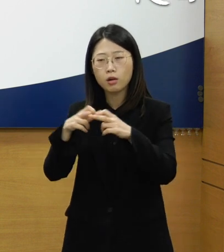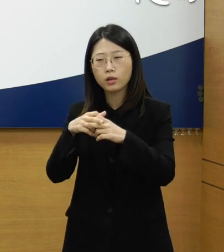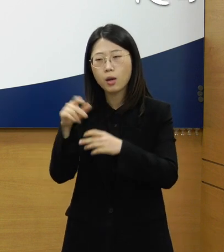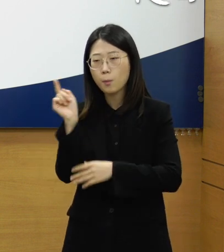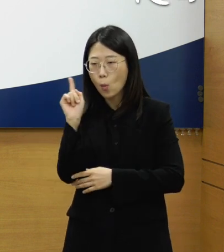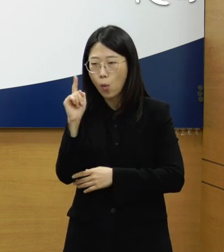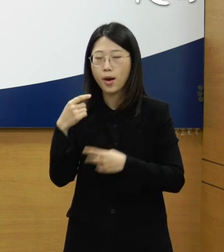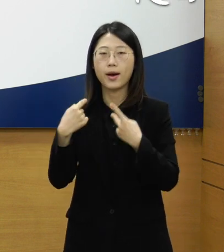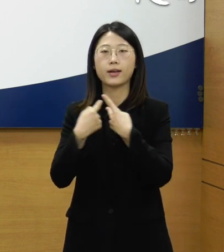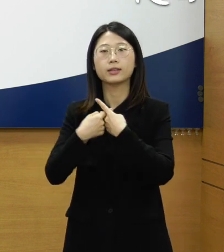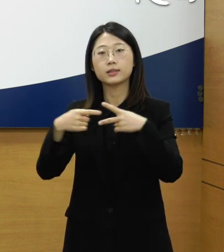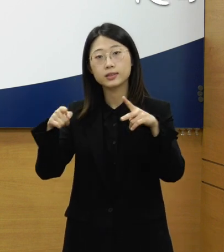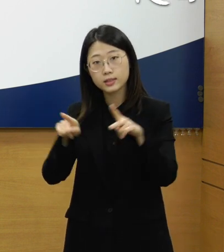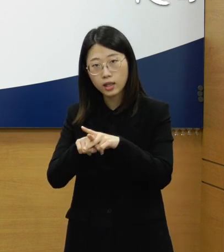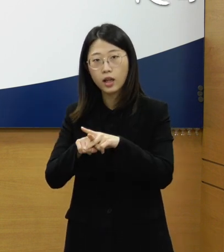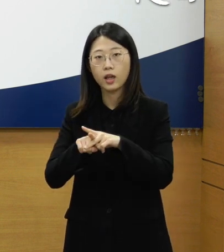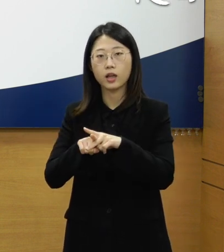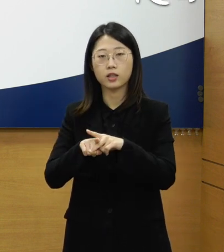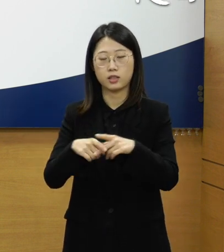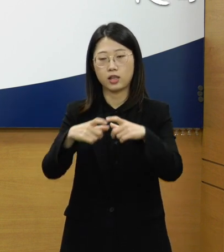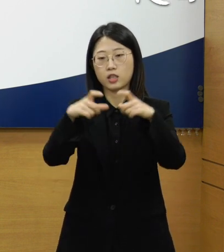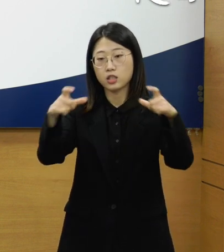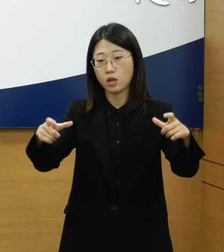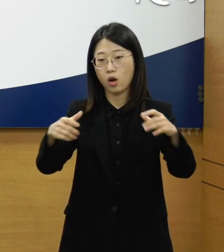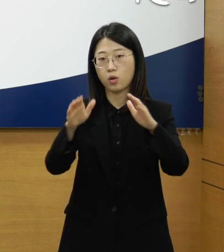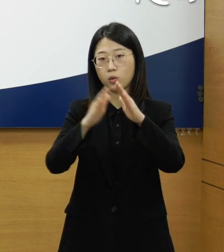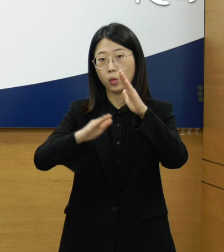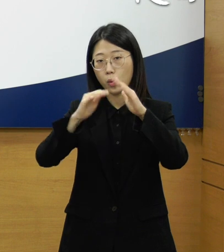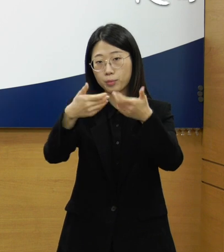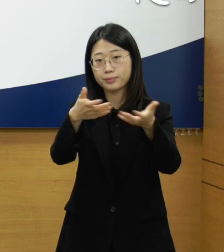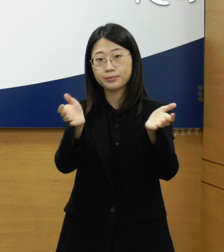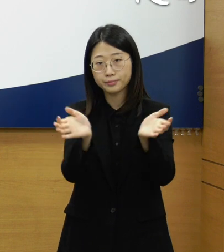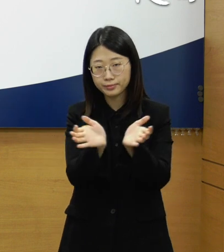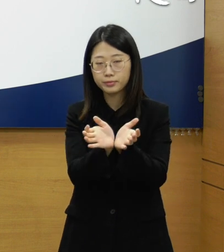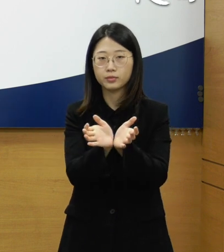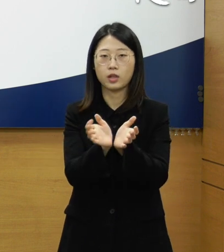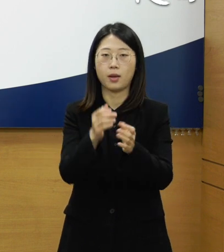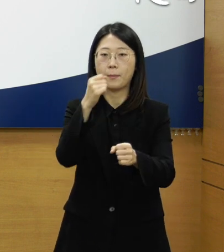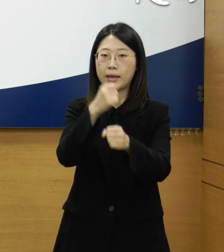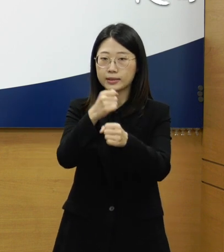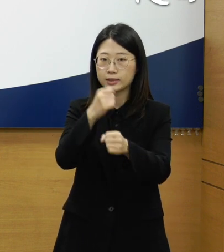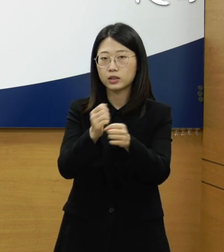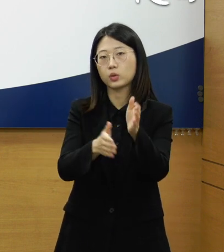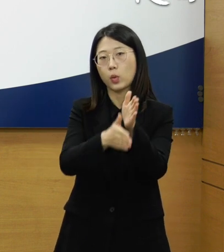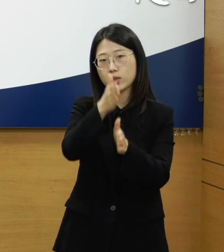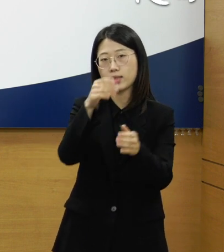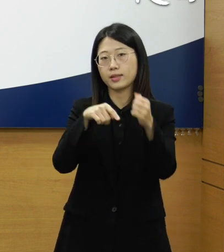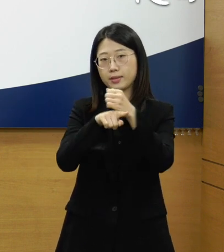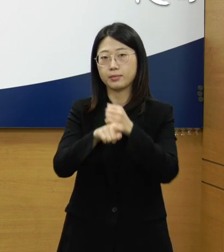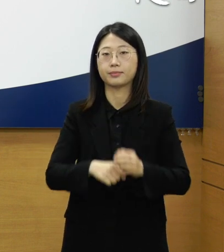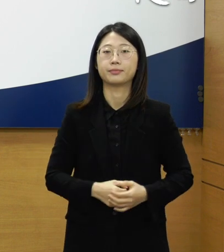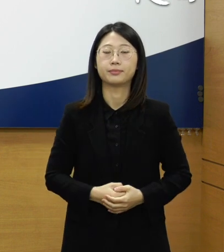높은 지역 공동체 만들기에 앞장서는 도시를 말합니다.